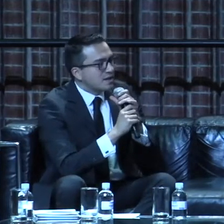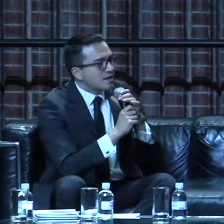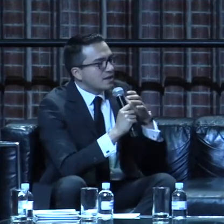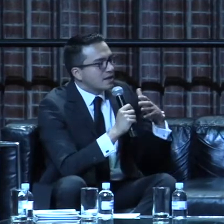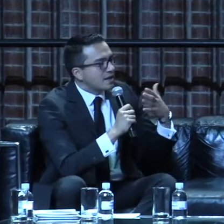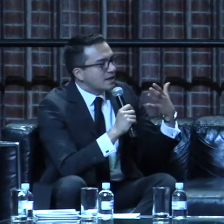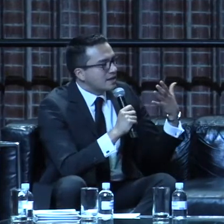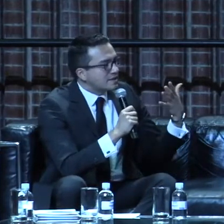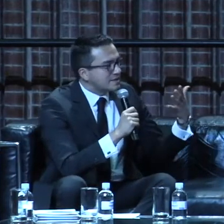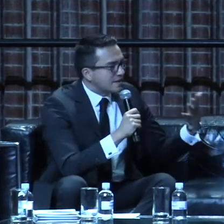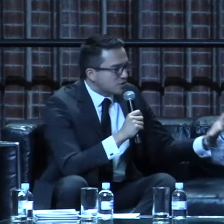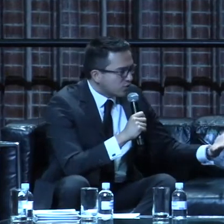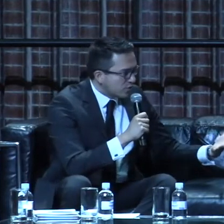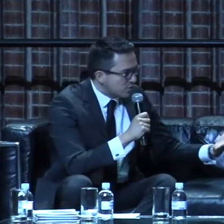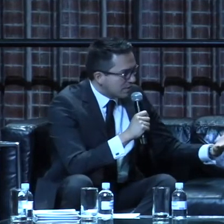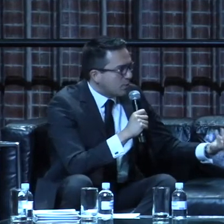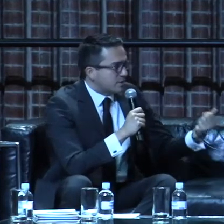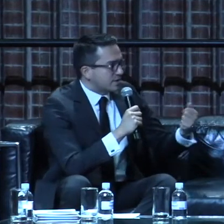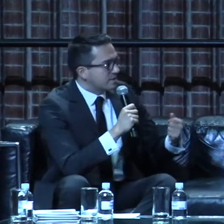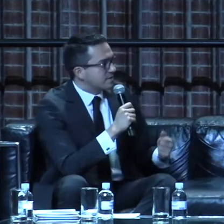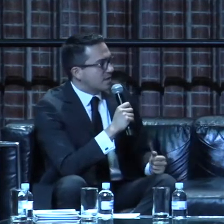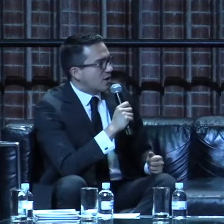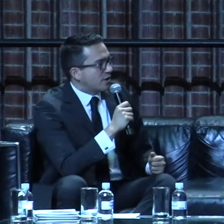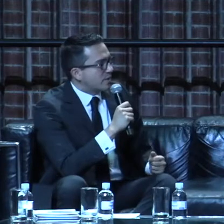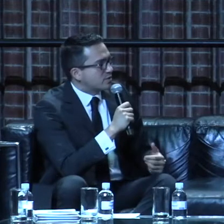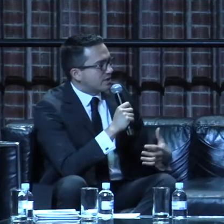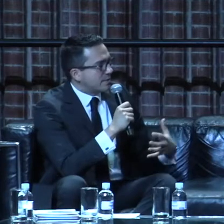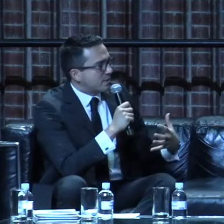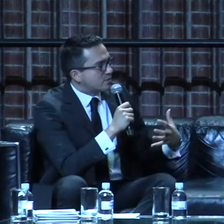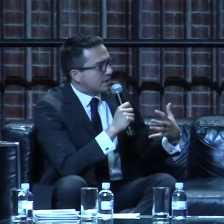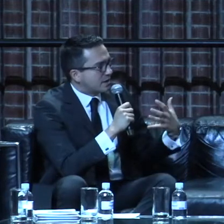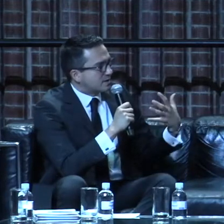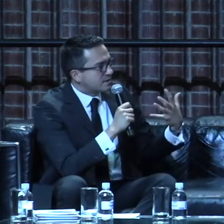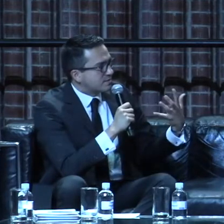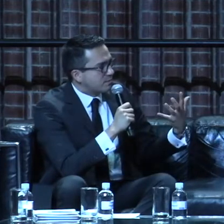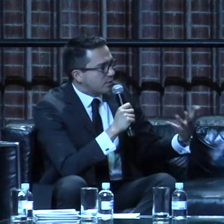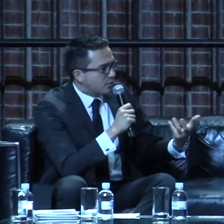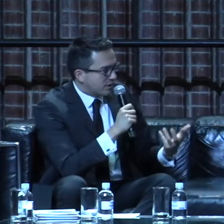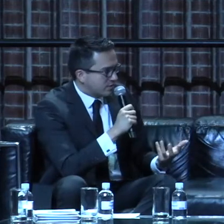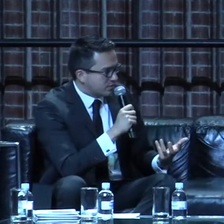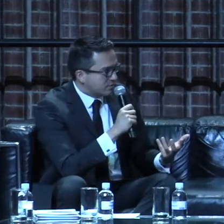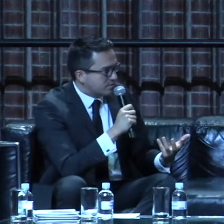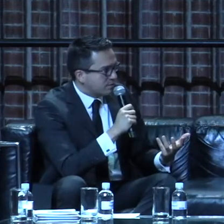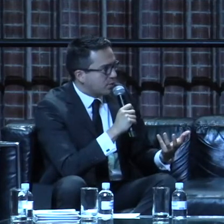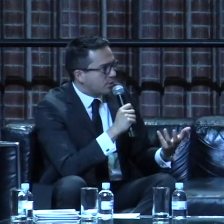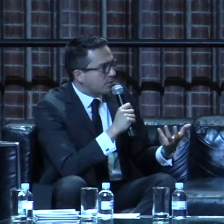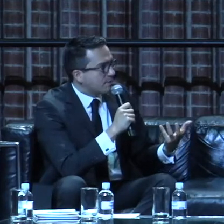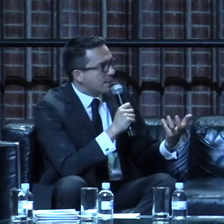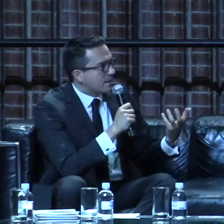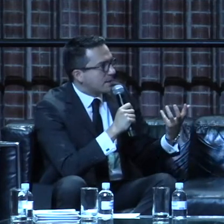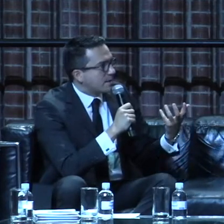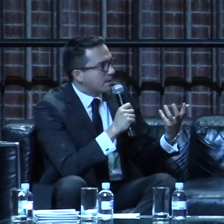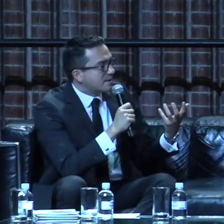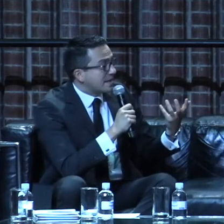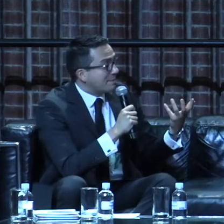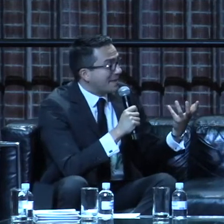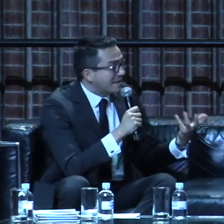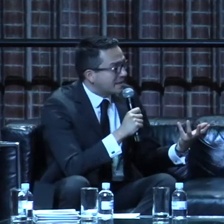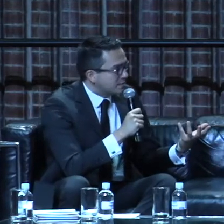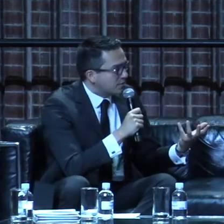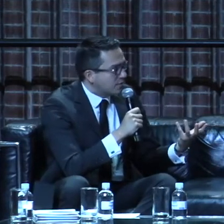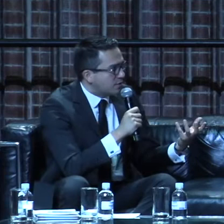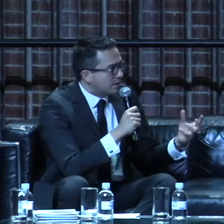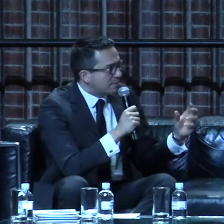perfecto. Si esos fueron los aportes, ahora me gustaría preguntarles por los retos, pero